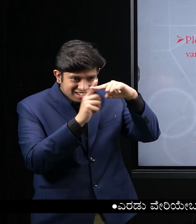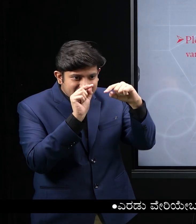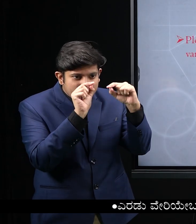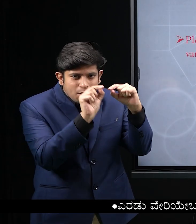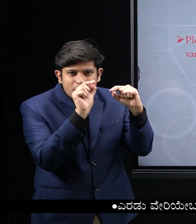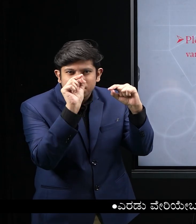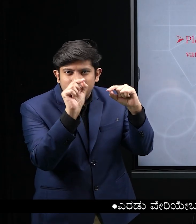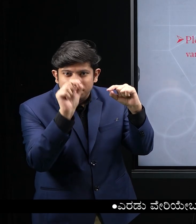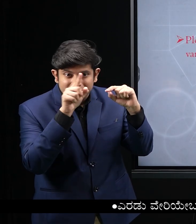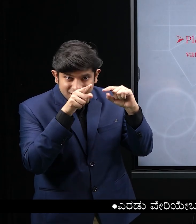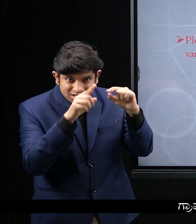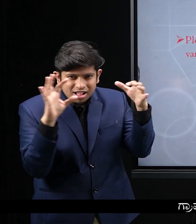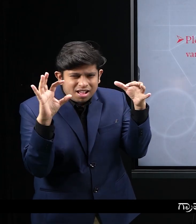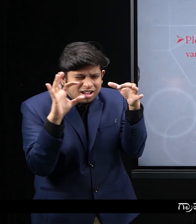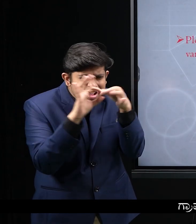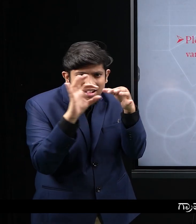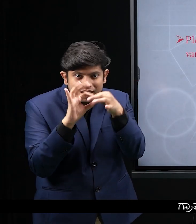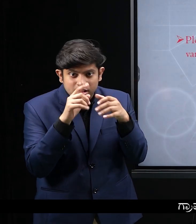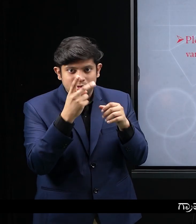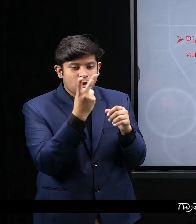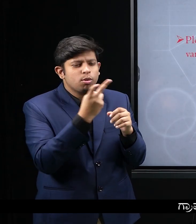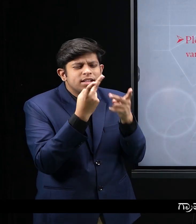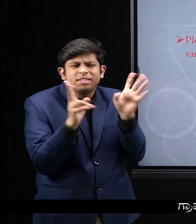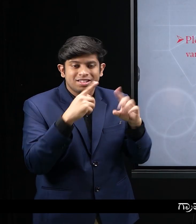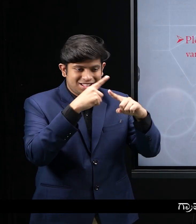ರೇಖೆಯ ಸಮೀಕರಣಗಳಿಗಾಗಿ ಗ್ರಾಫ್ನಲ್ಲಿ ಡಾಟ್ ಪಾಯಿಂಟ್ಗಳು.